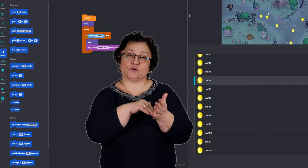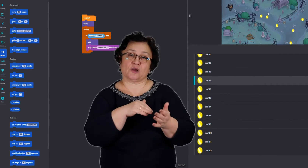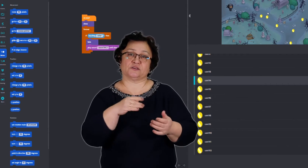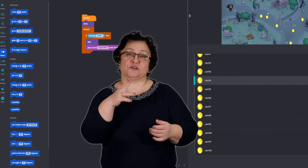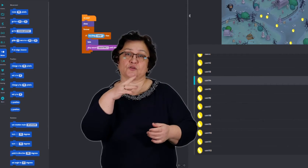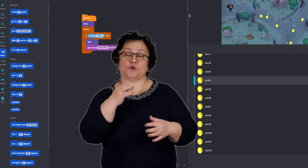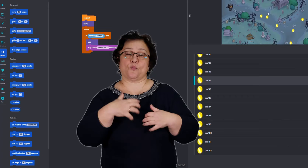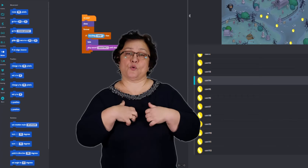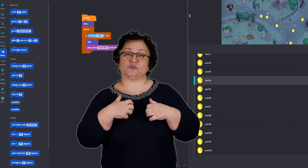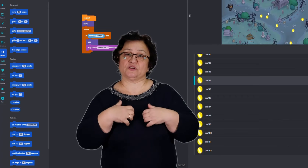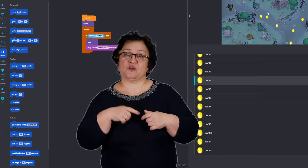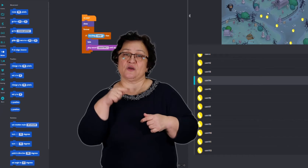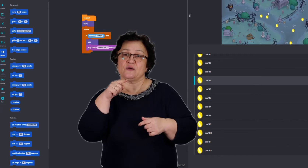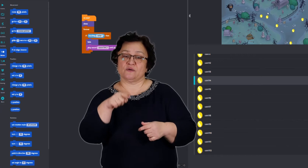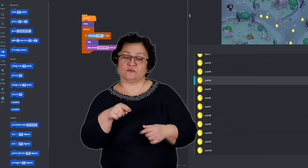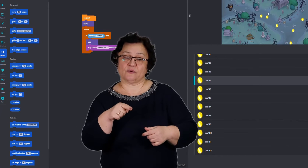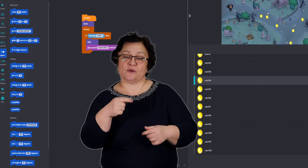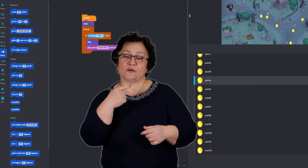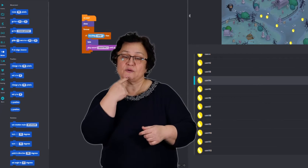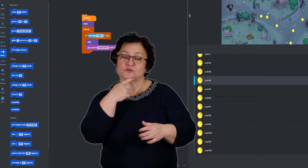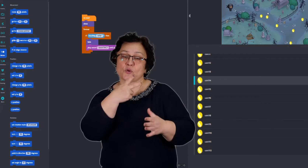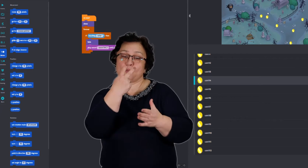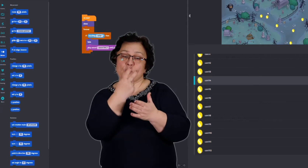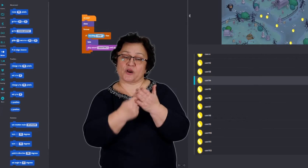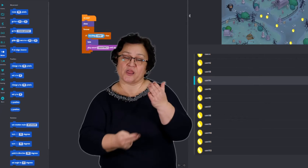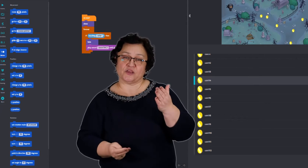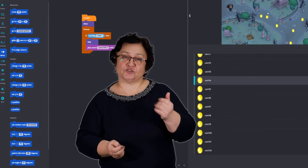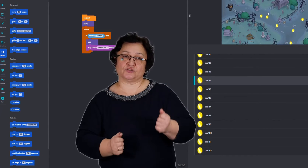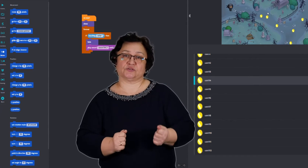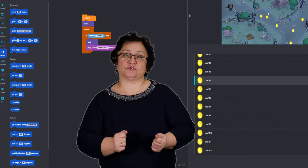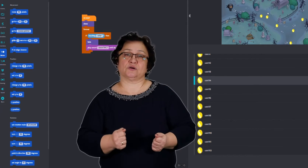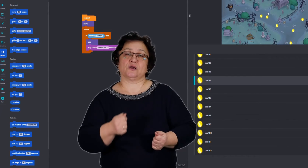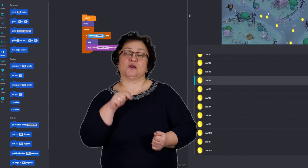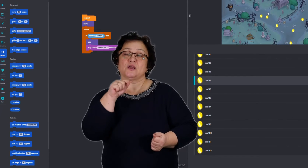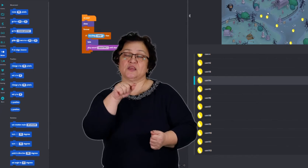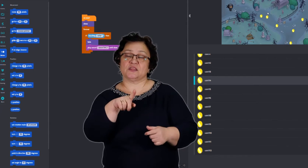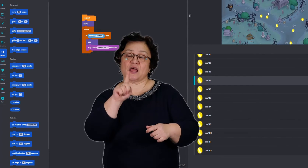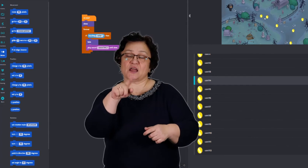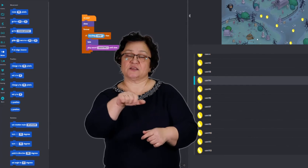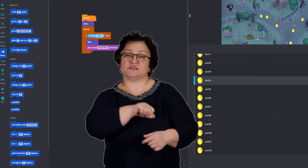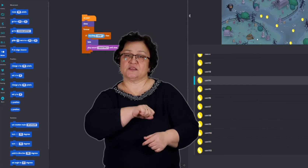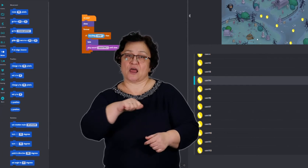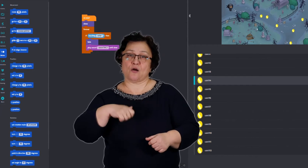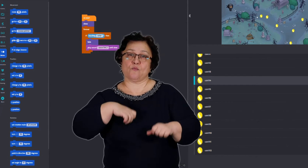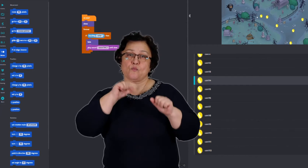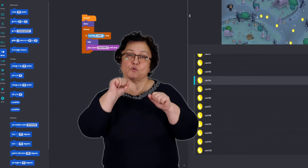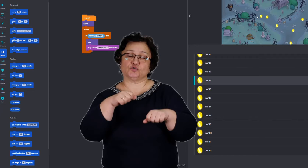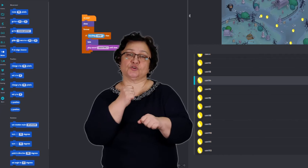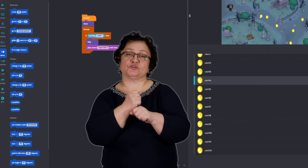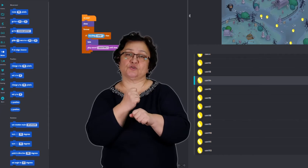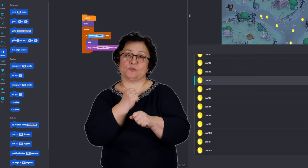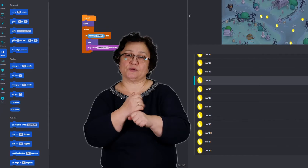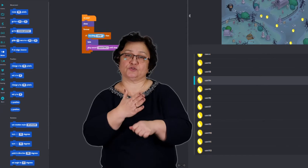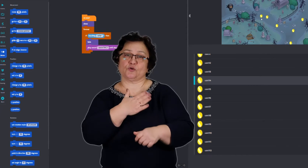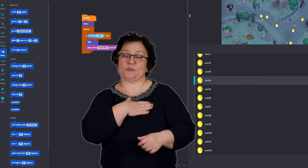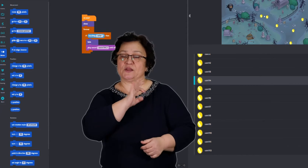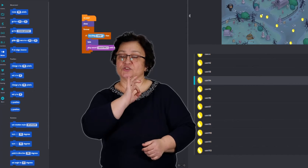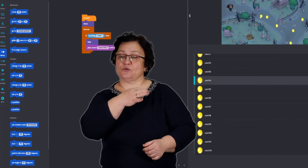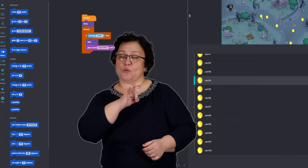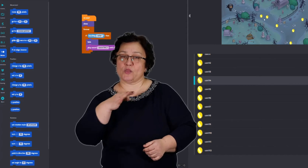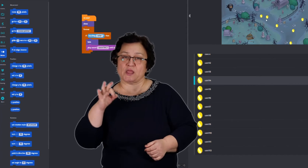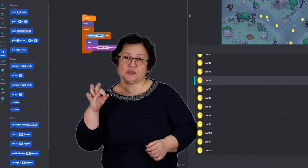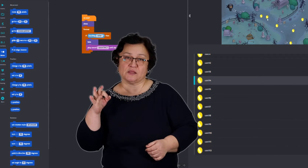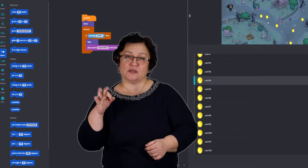ти доторкаєшся до монстра, то він тебе зловив і ти програєш. І так само можна зробити так, щоб